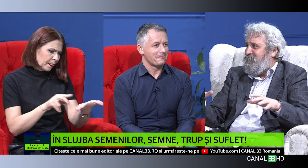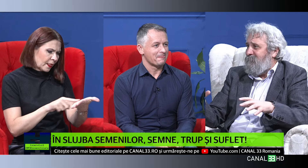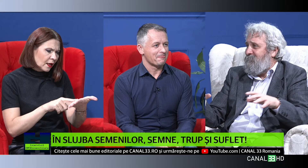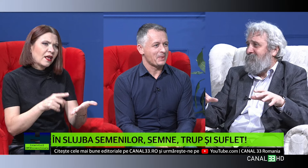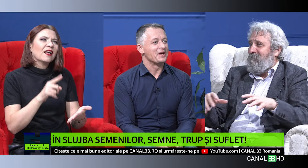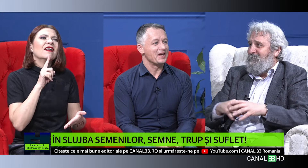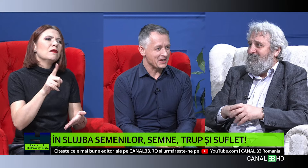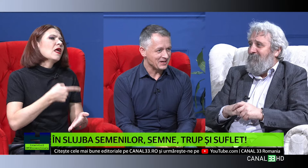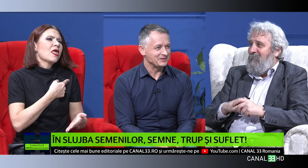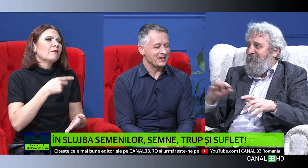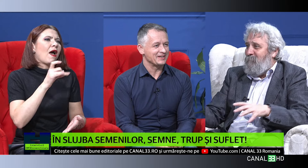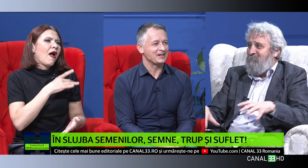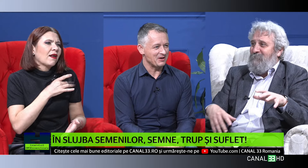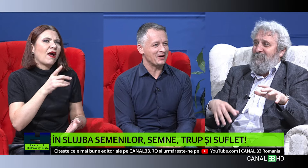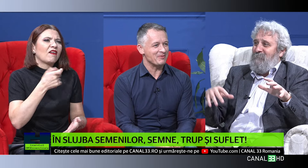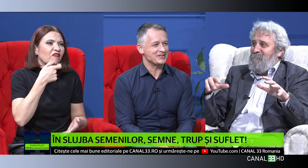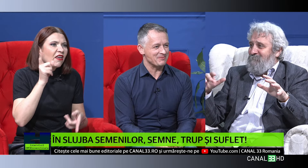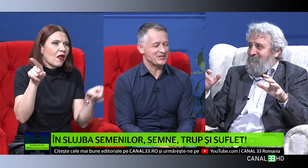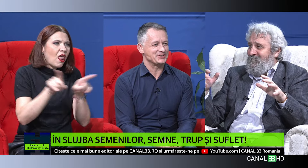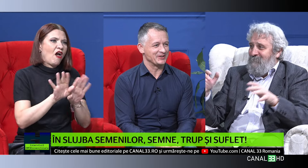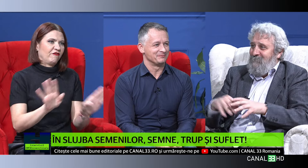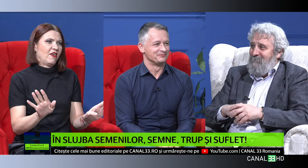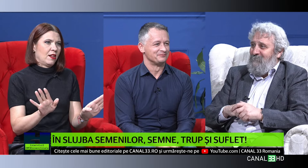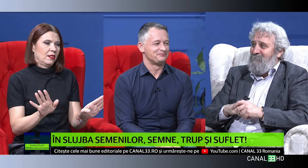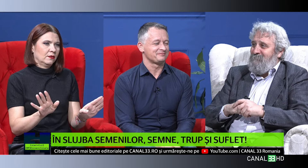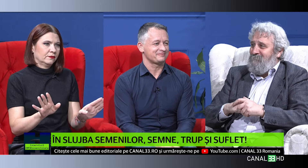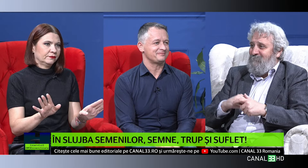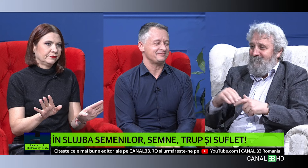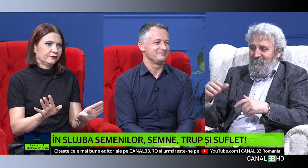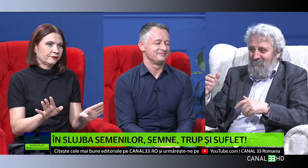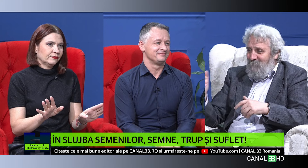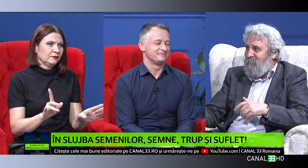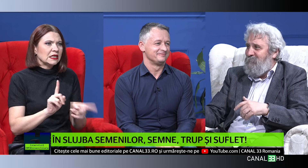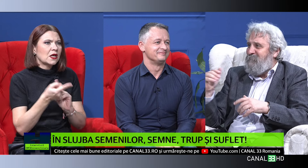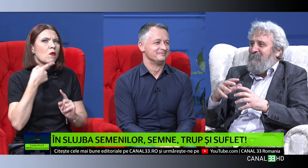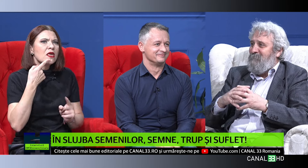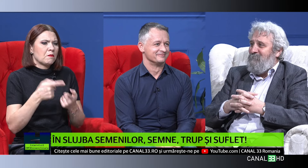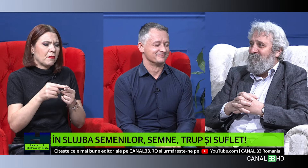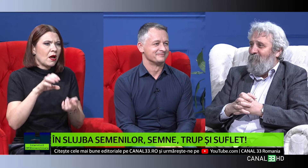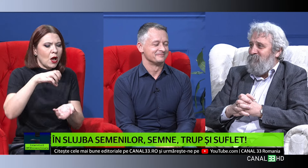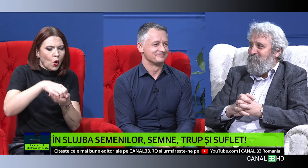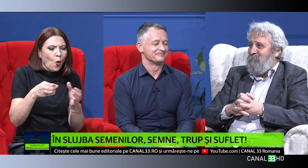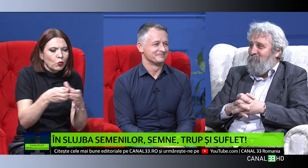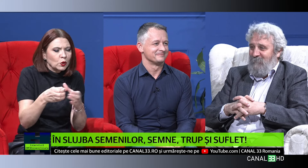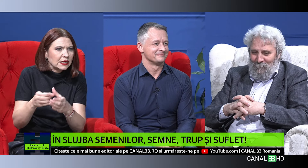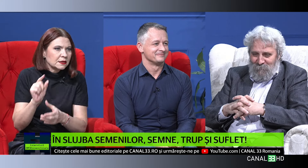veche, de exact, arabă. Exact. Cam așa ceva. Limbă semitică, povești de genul ăsta. Te uiți